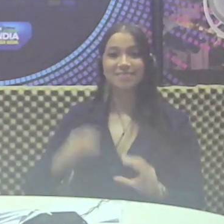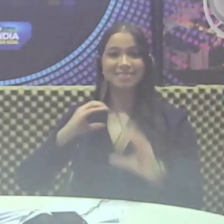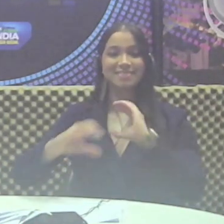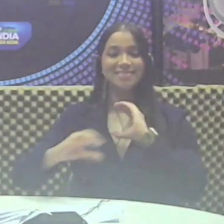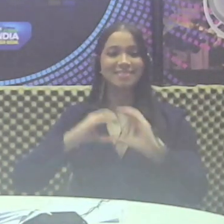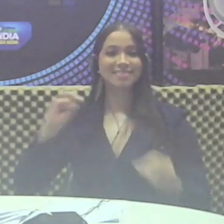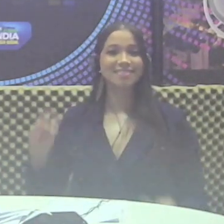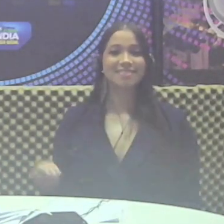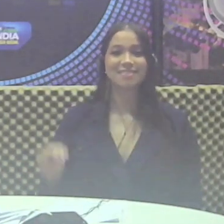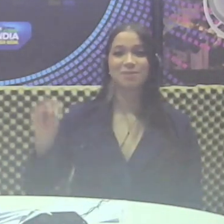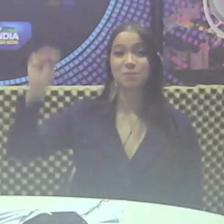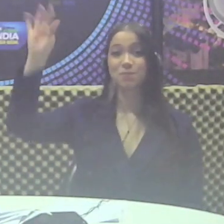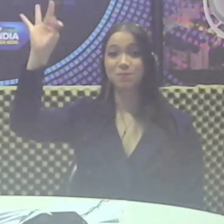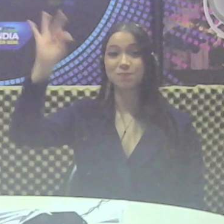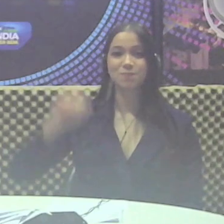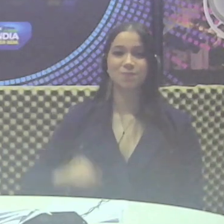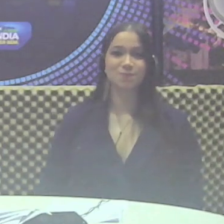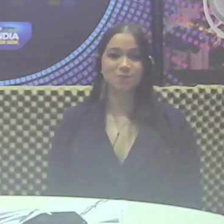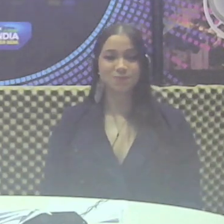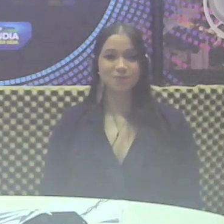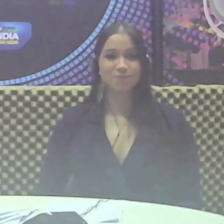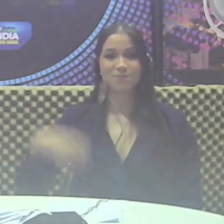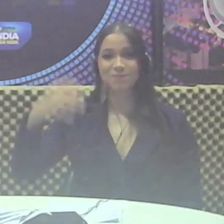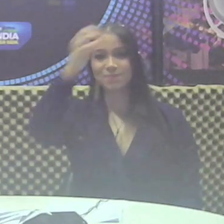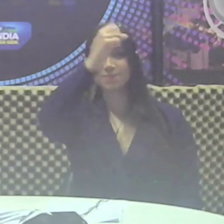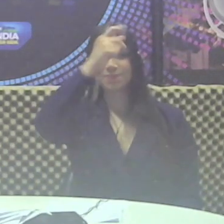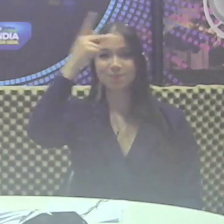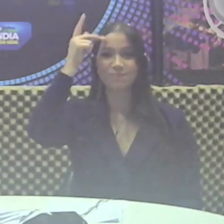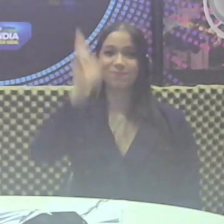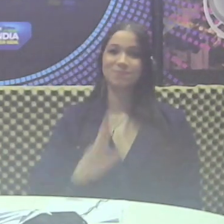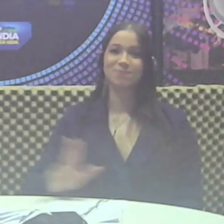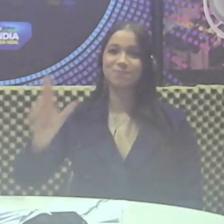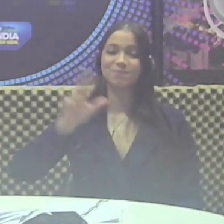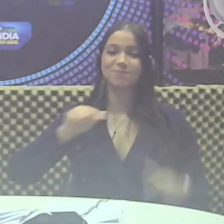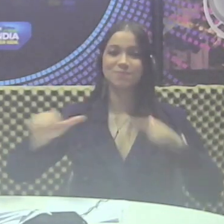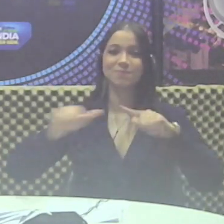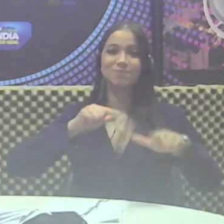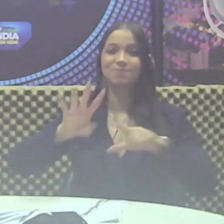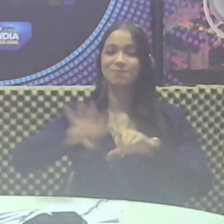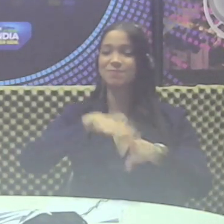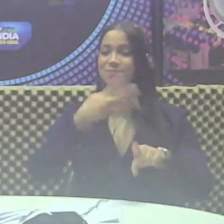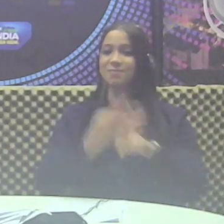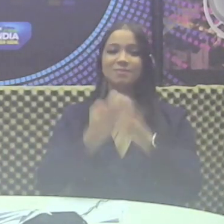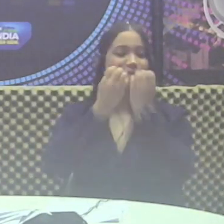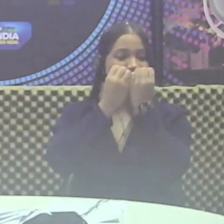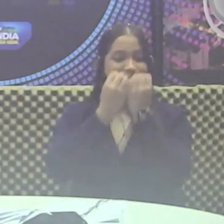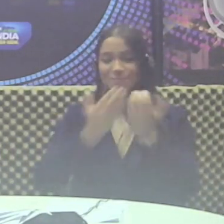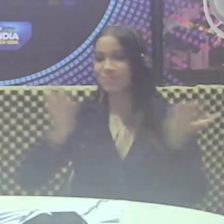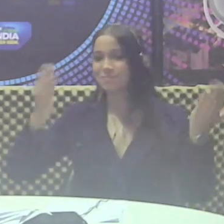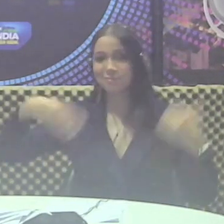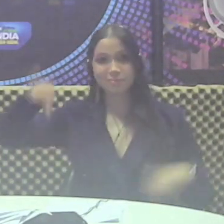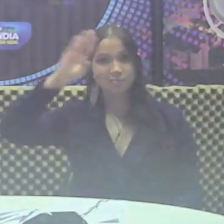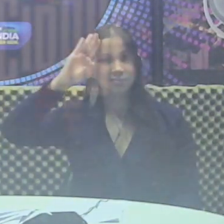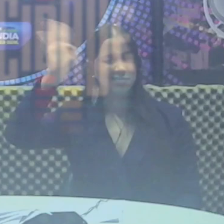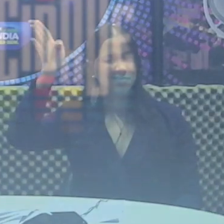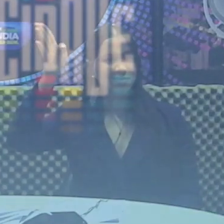Governo e Comunicação, Marco Túlio de Castro Kalimann. Prefeitura de Uberlândia. Fazer mais, fazer